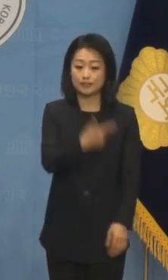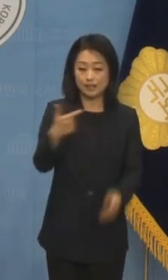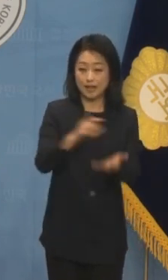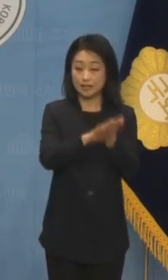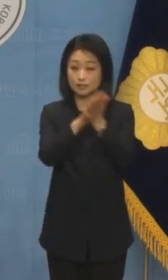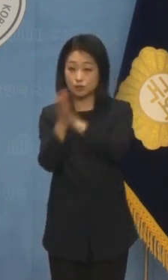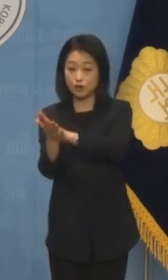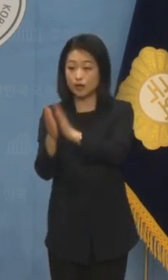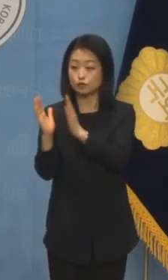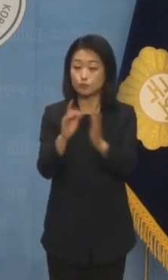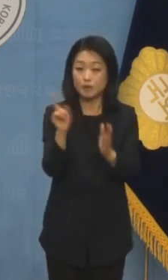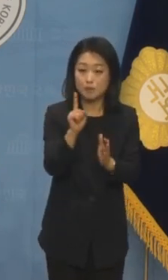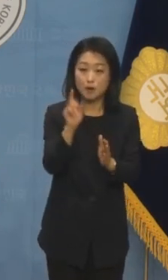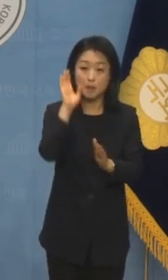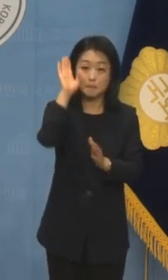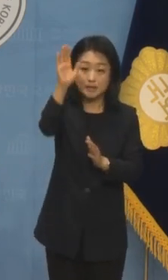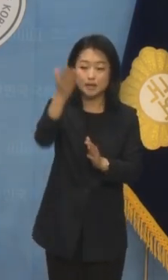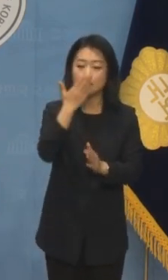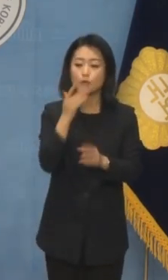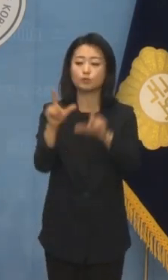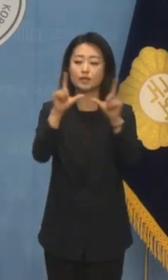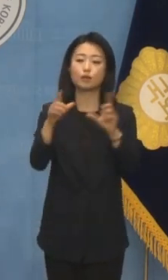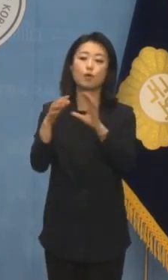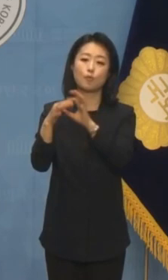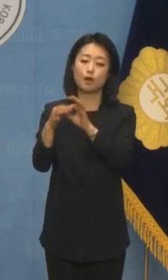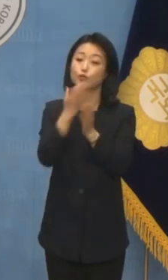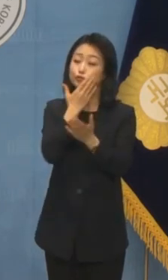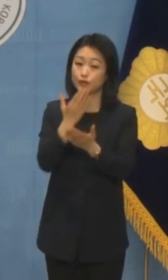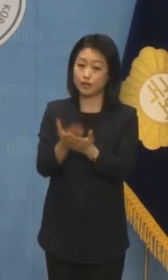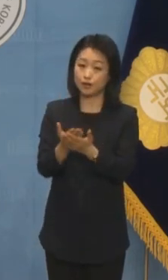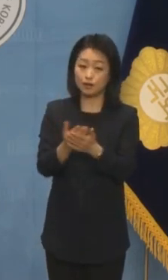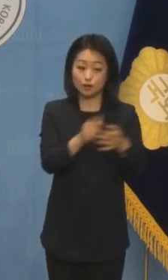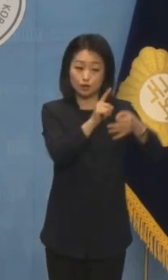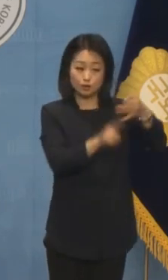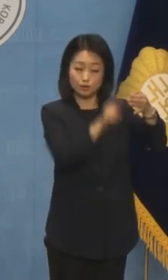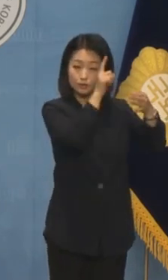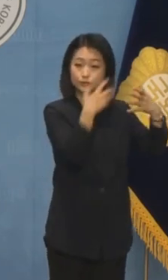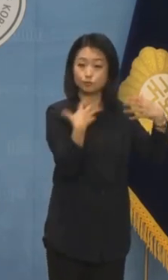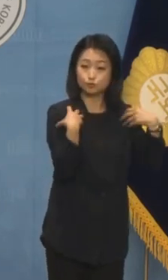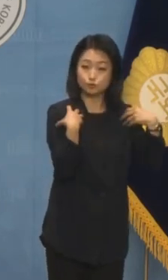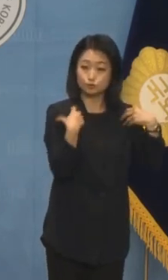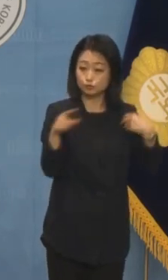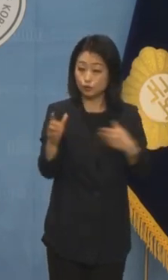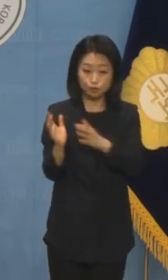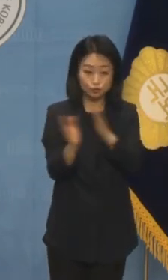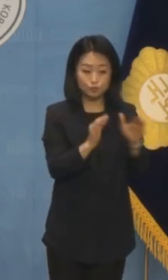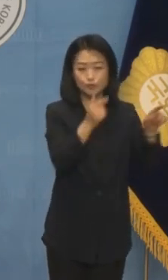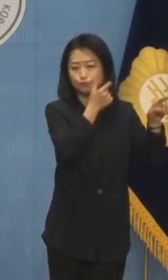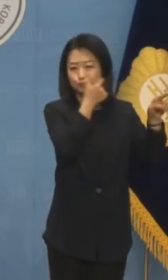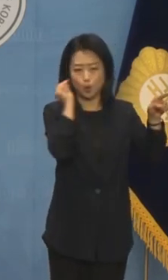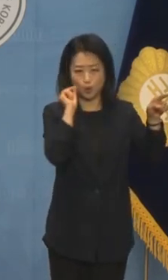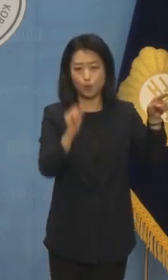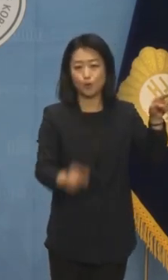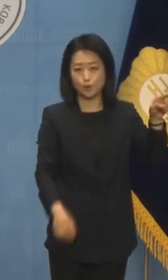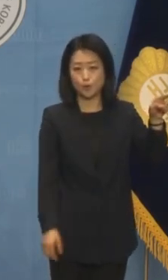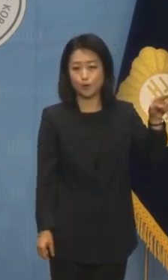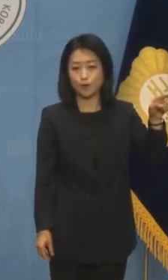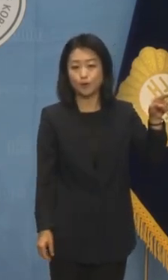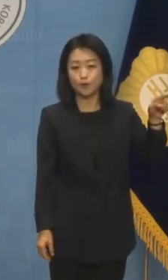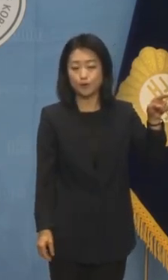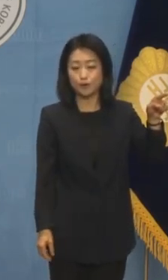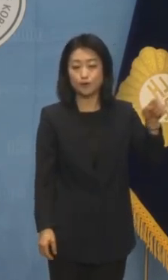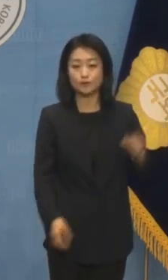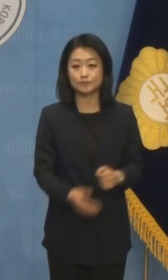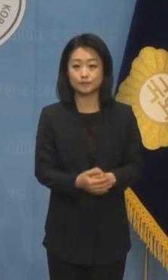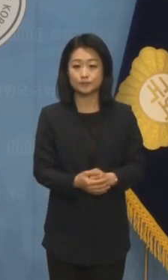준비는 미래 먹거리와 직결됩니다. 그러나 윤석열 정권은 이에 대한 준비가 전혀 없습니다.